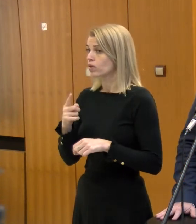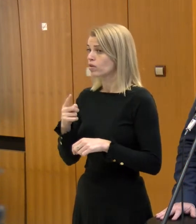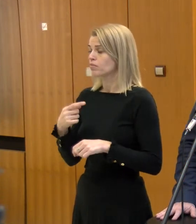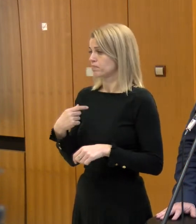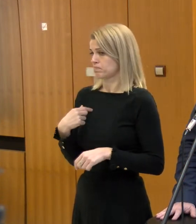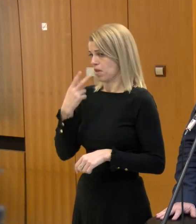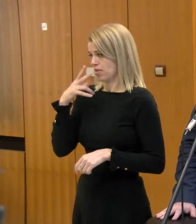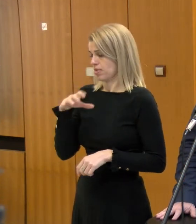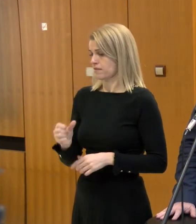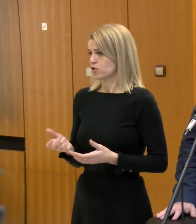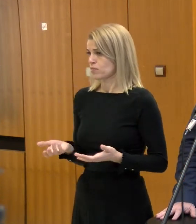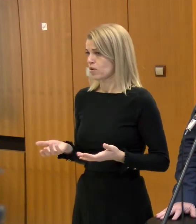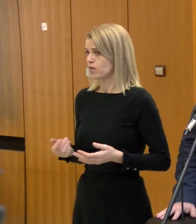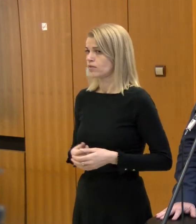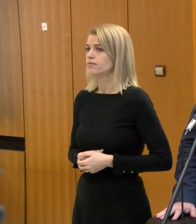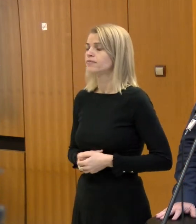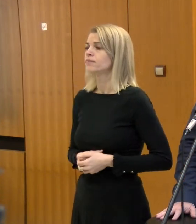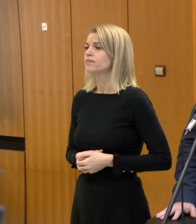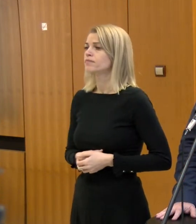si to nevšimol.